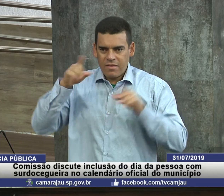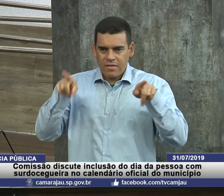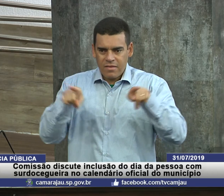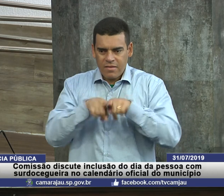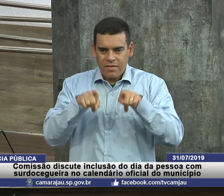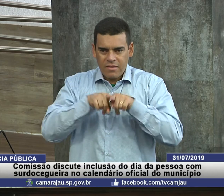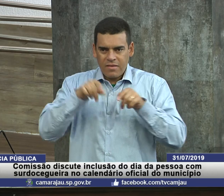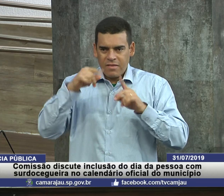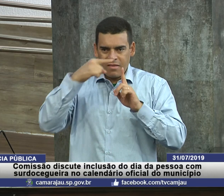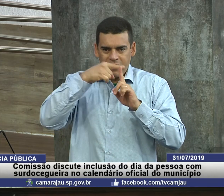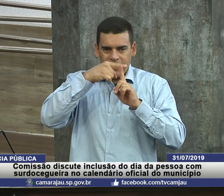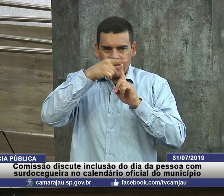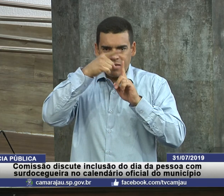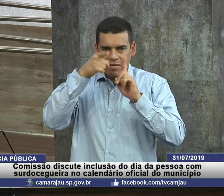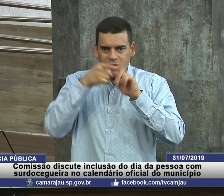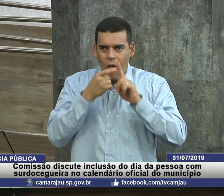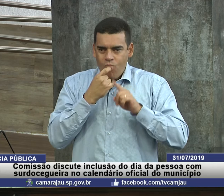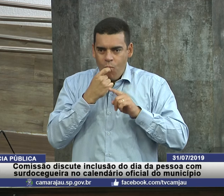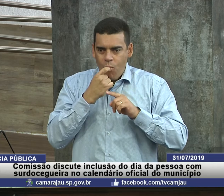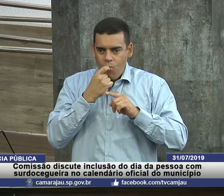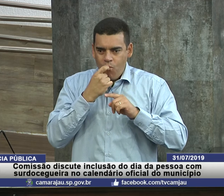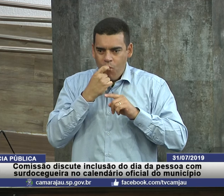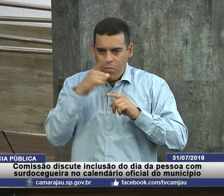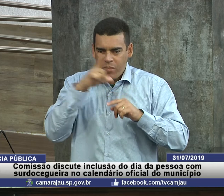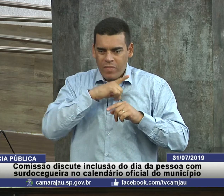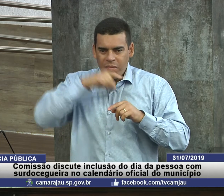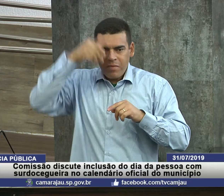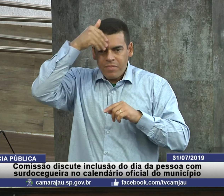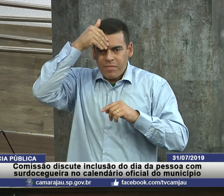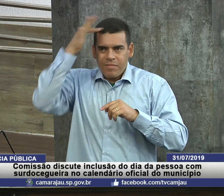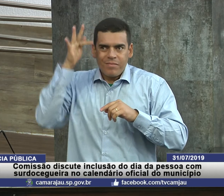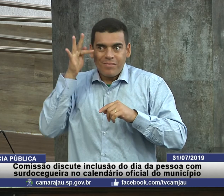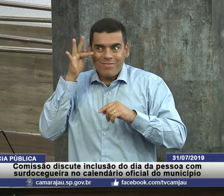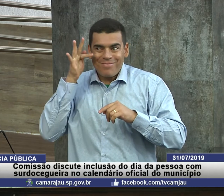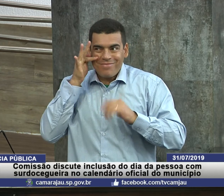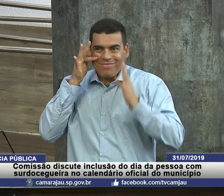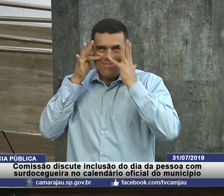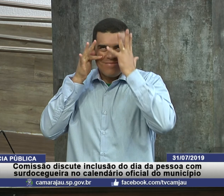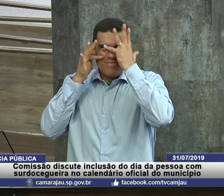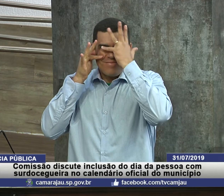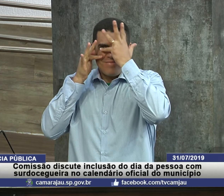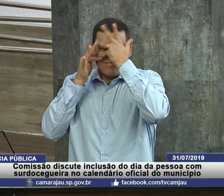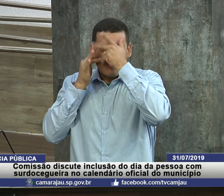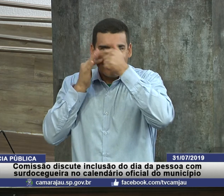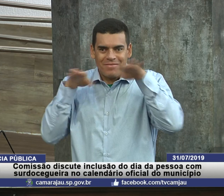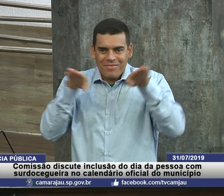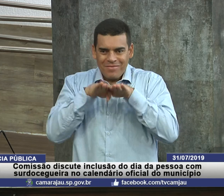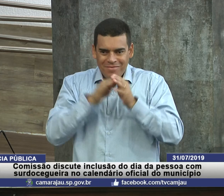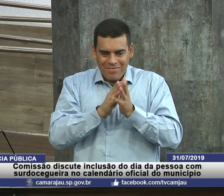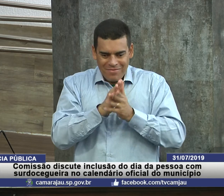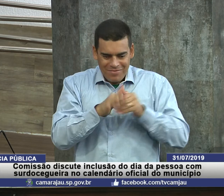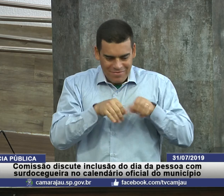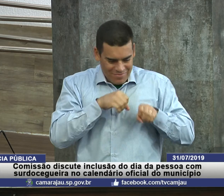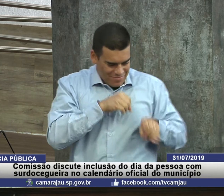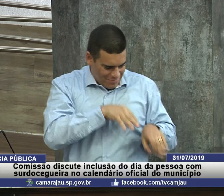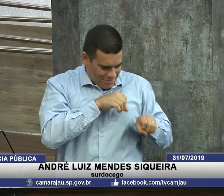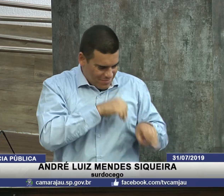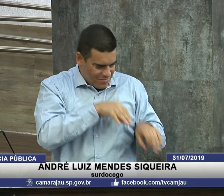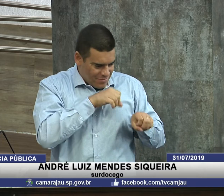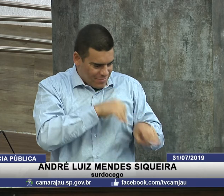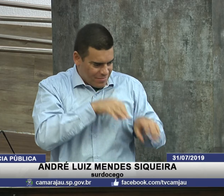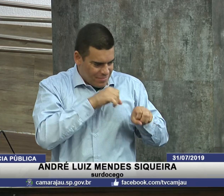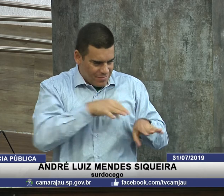encontrar pessoas preparadas, como eu acabei encontrando. Sou pai de duas crianças, a Maria Fernanda, que é uma menina